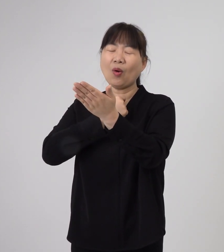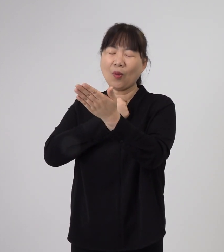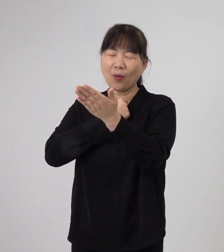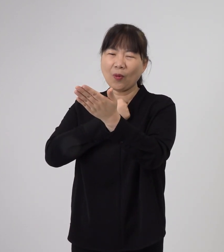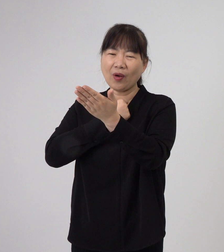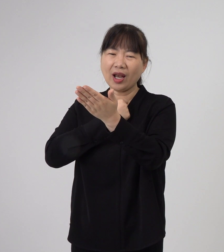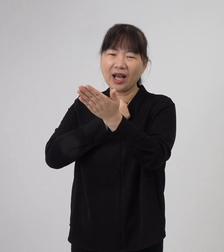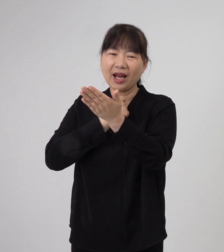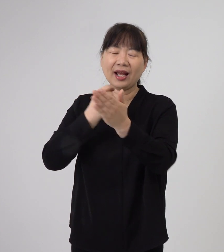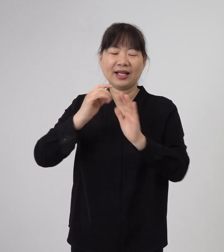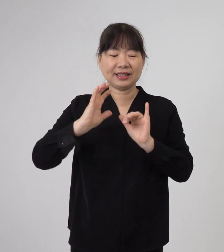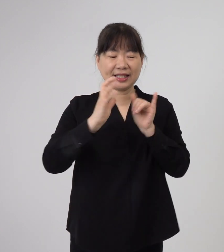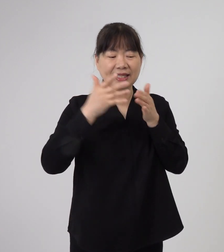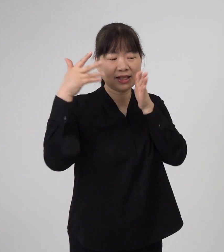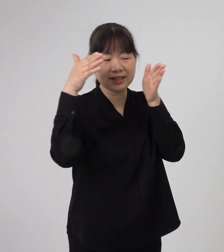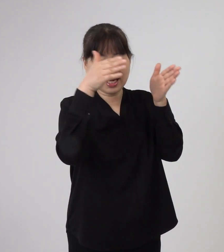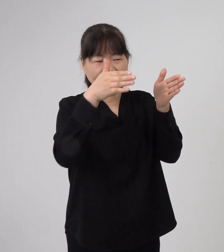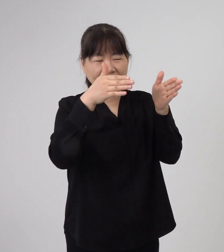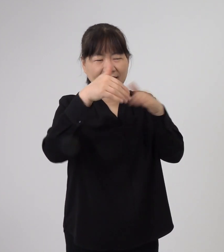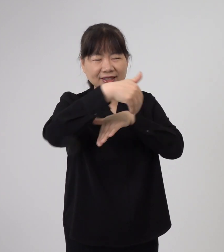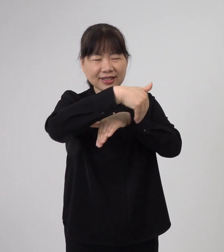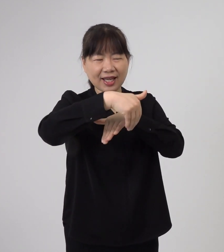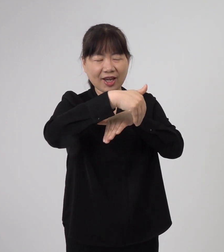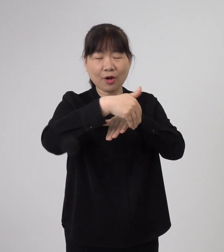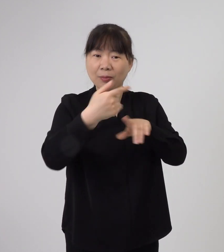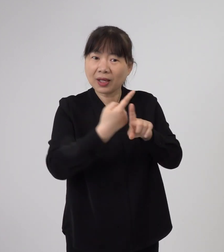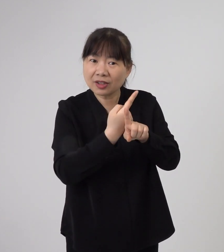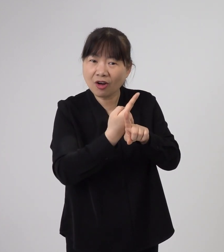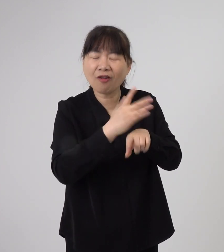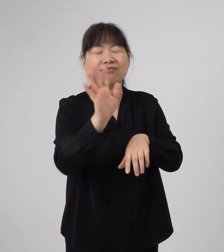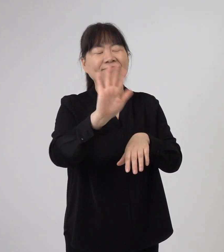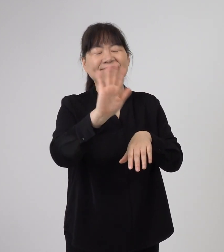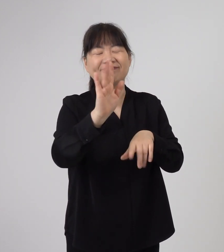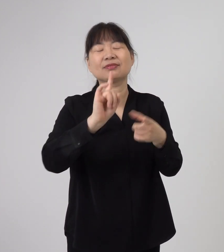경영 계획은 바뀌었어요, 안 바뀌었어요? 안 바뀌었어요.